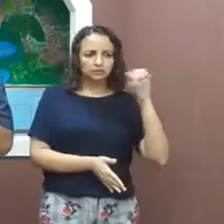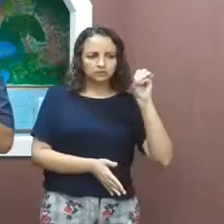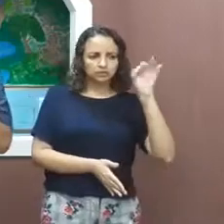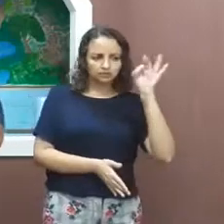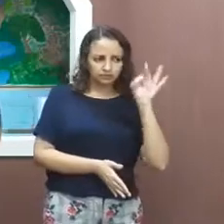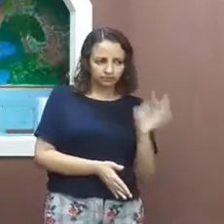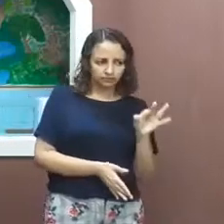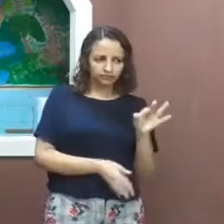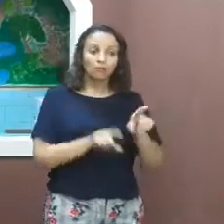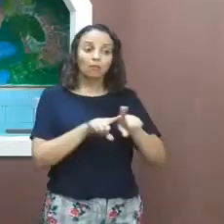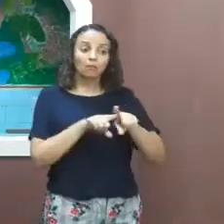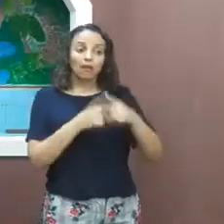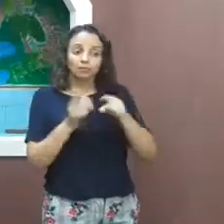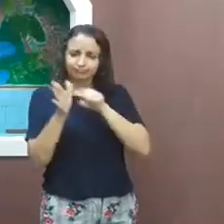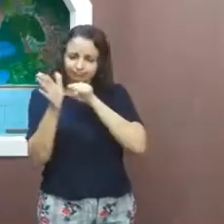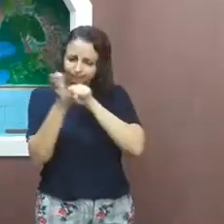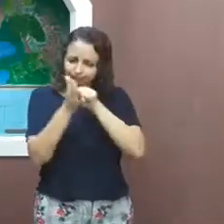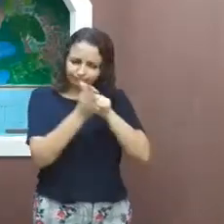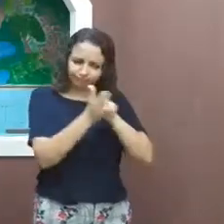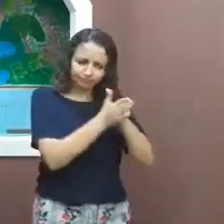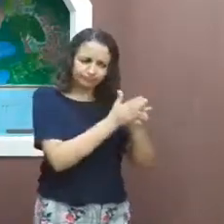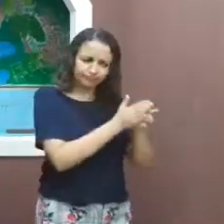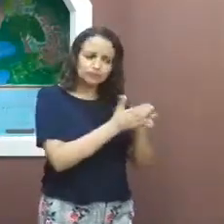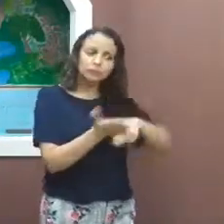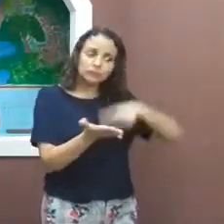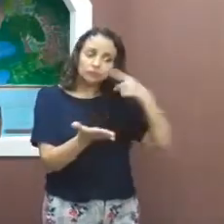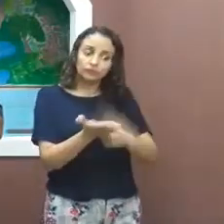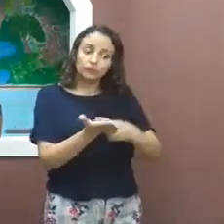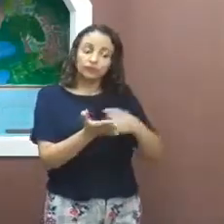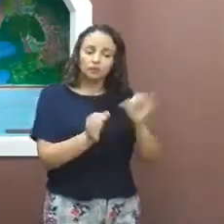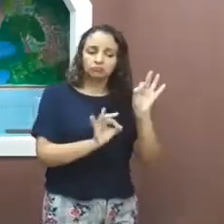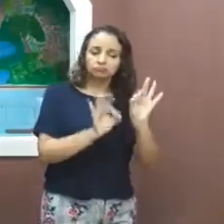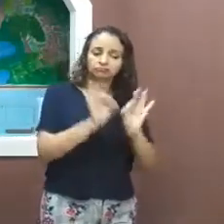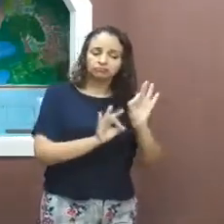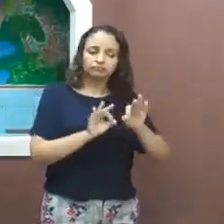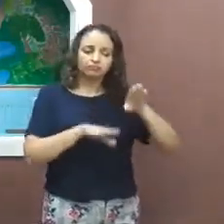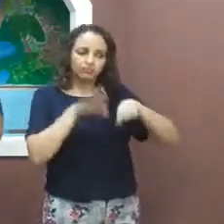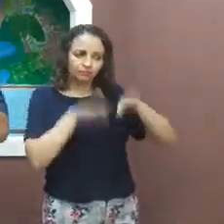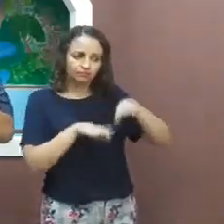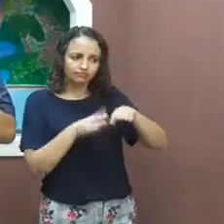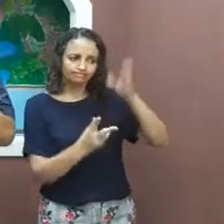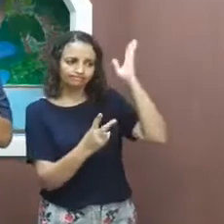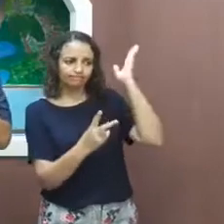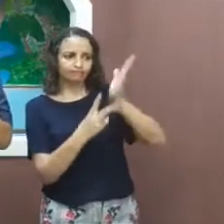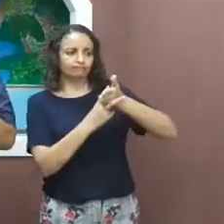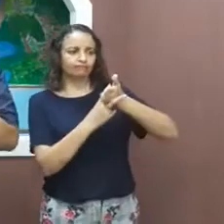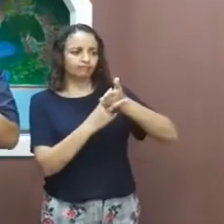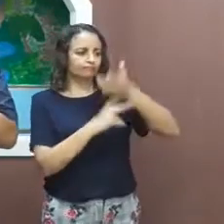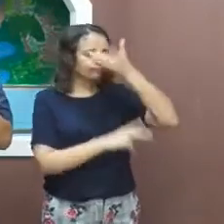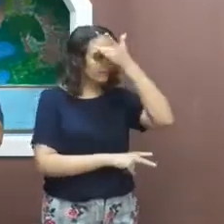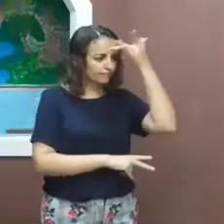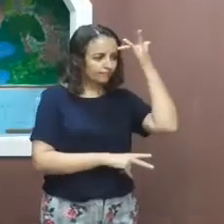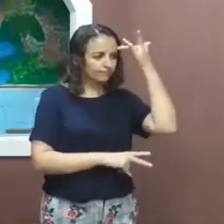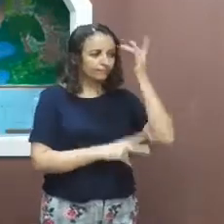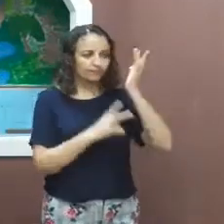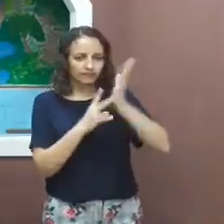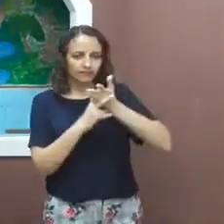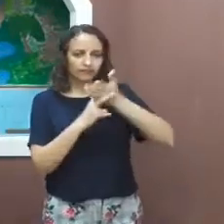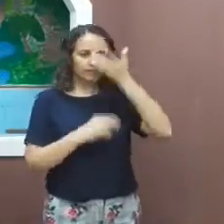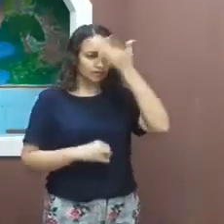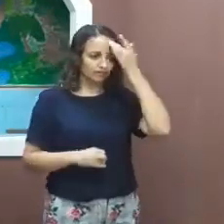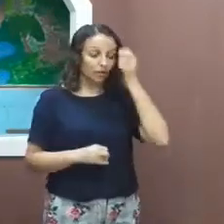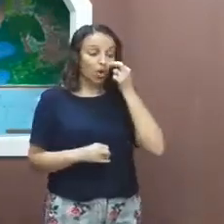há pesquisas, não sabemos se isso vai confirmar, que projetam metade das pessoas. Olha para quem